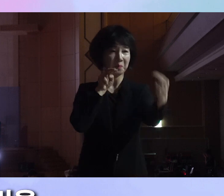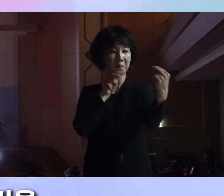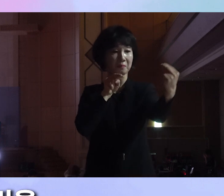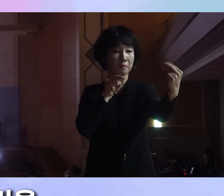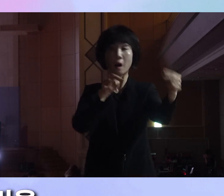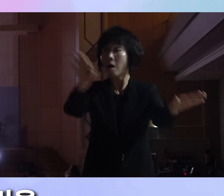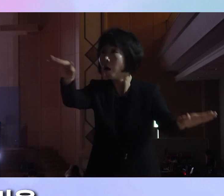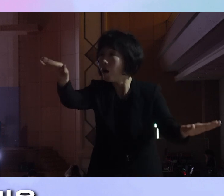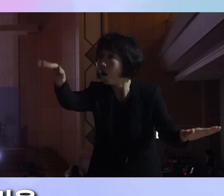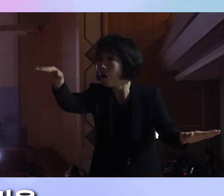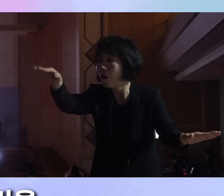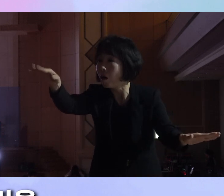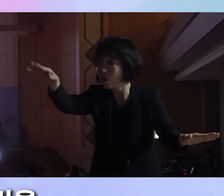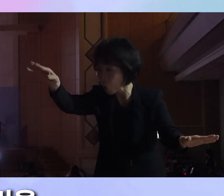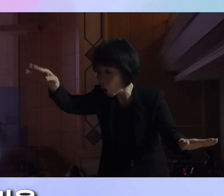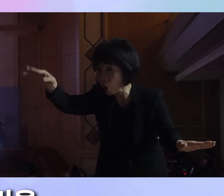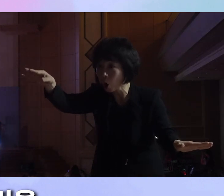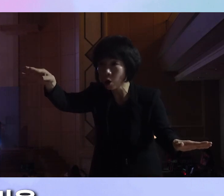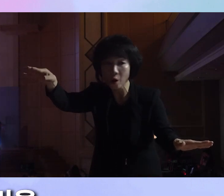저